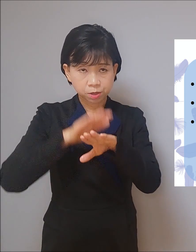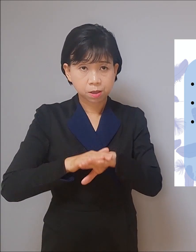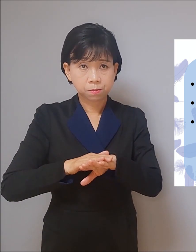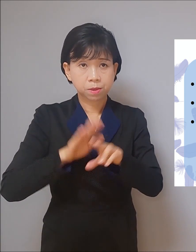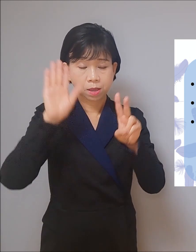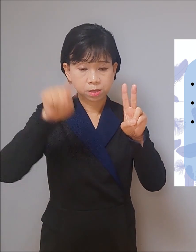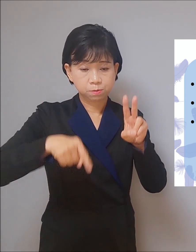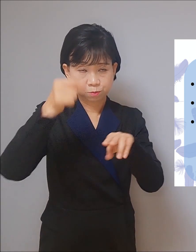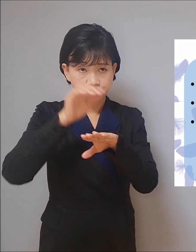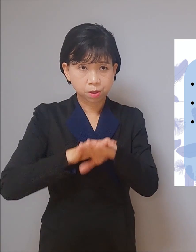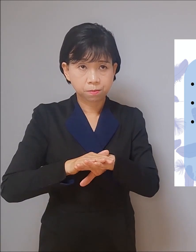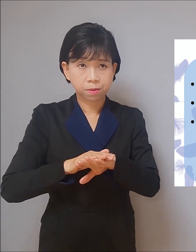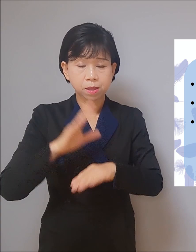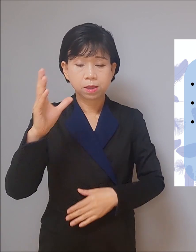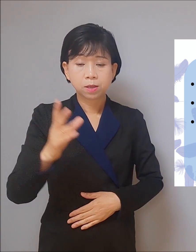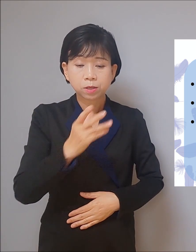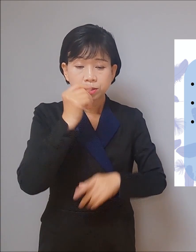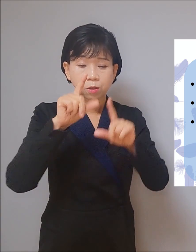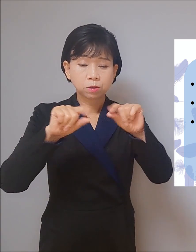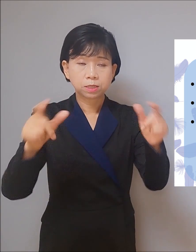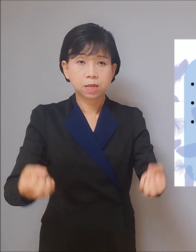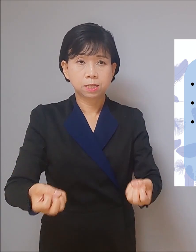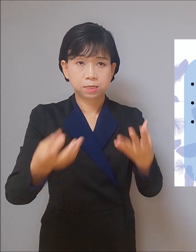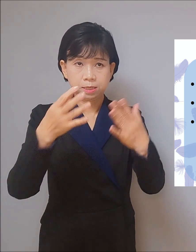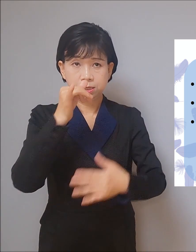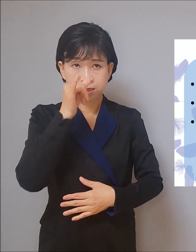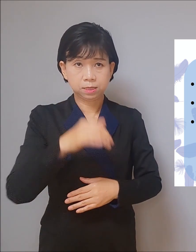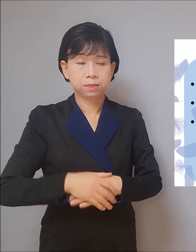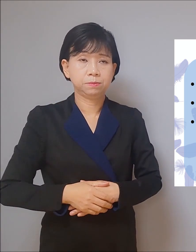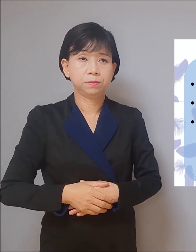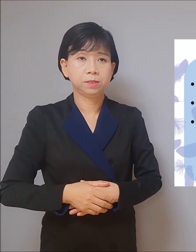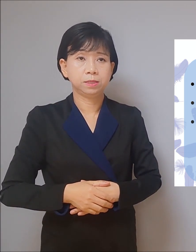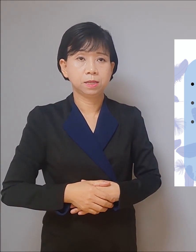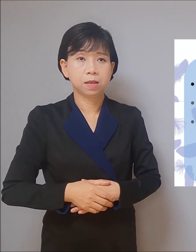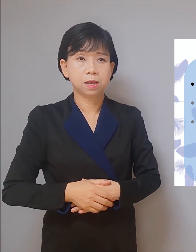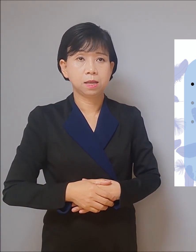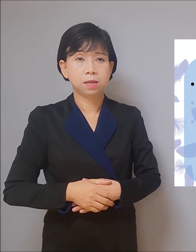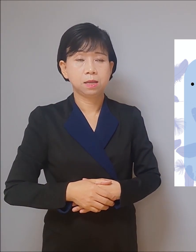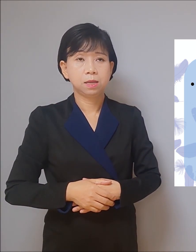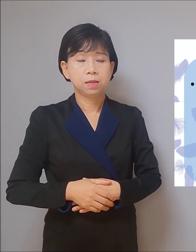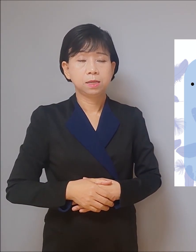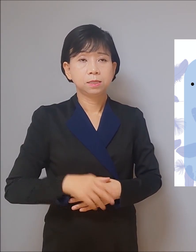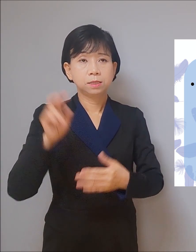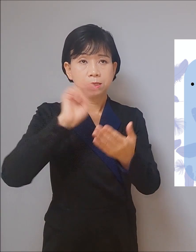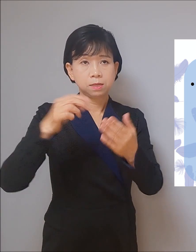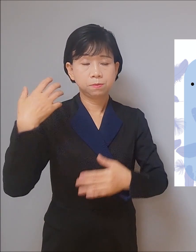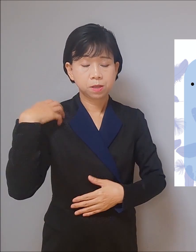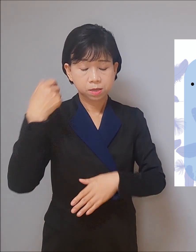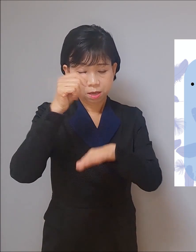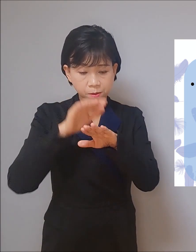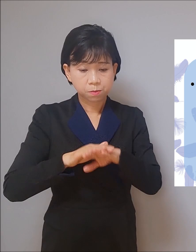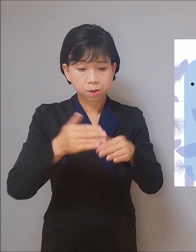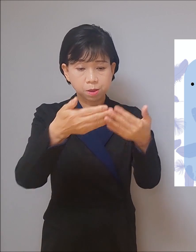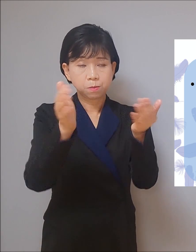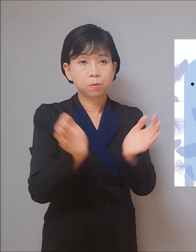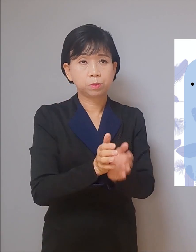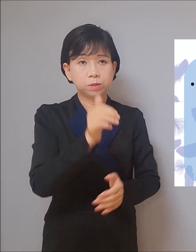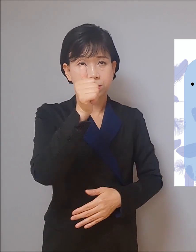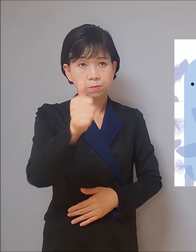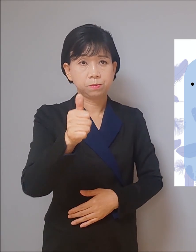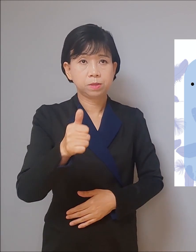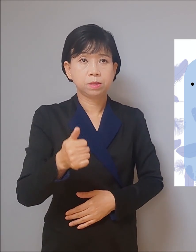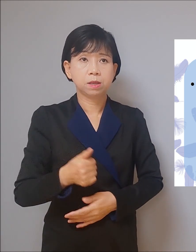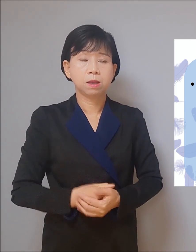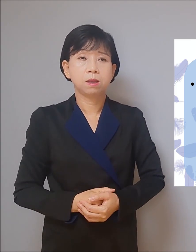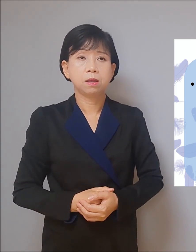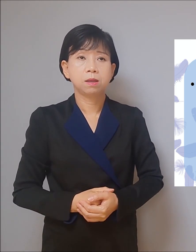예배에는 성찬식이 있습니다. 이번 주간 콰이어는 예비 목자입니다. 예배를 위한 주일 기도와 화요